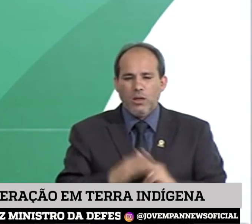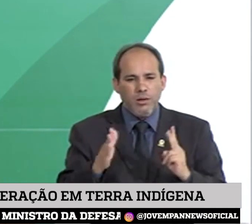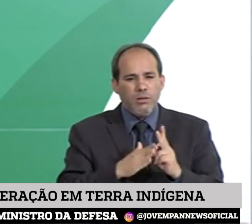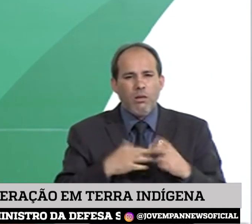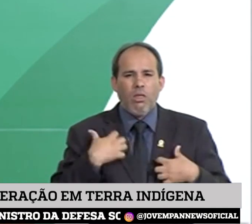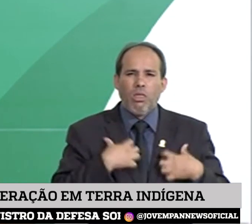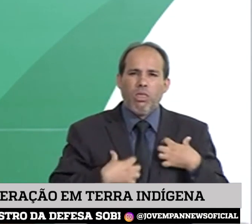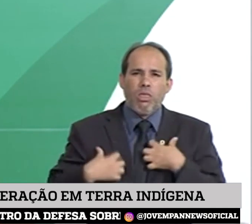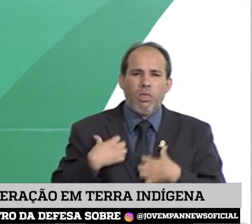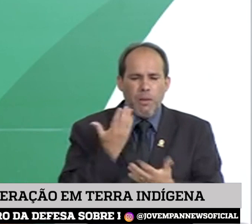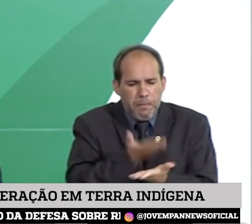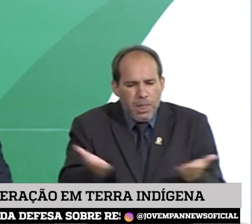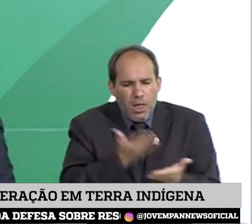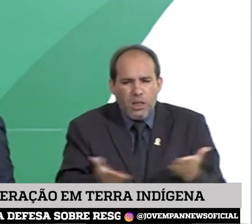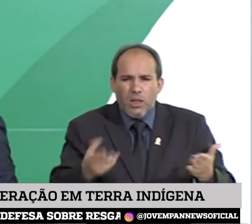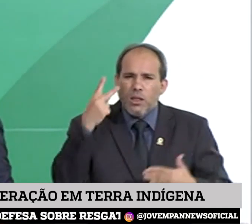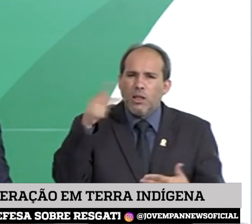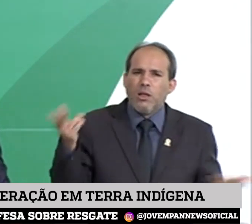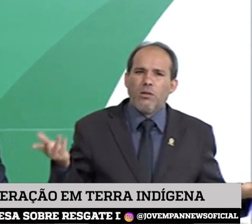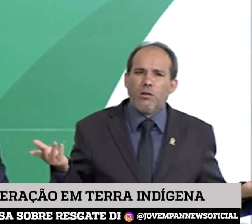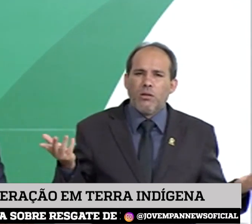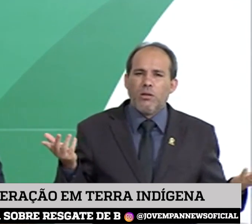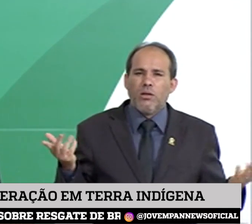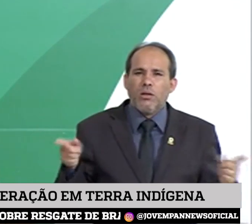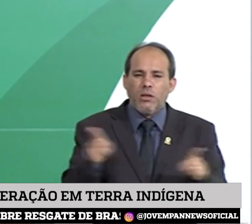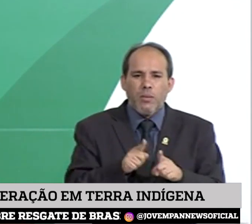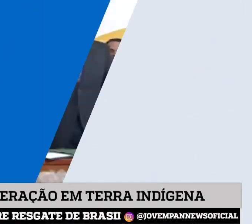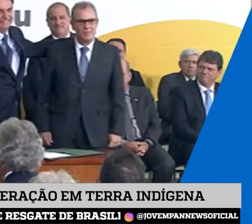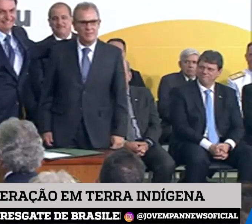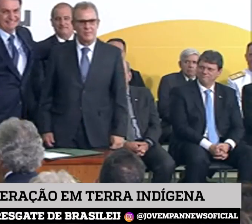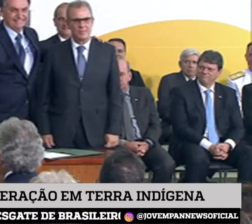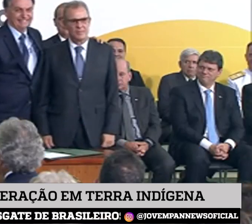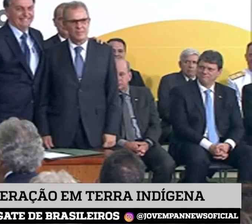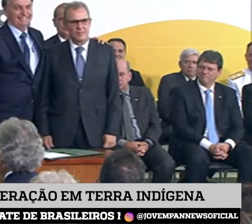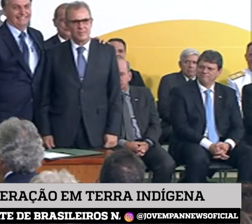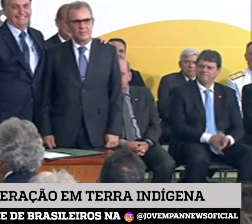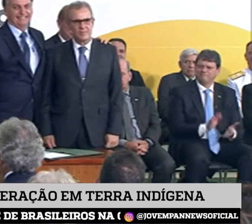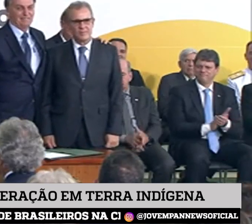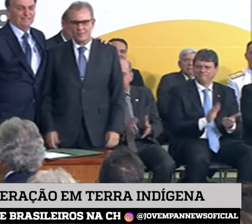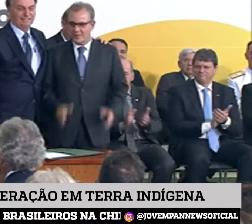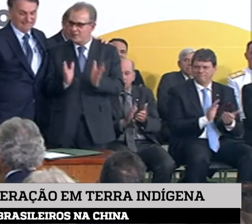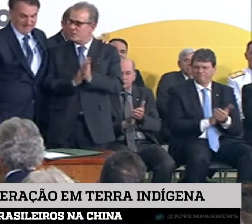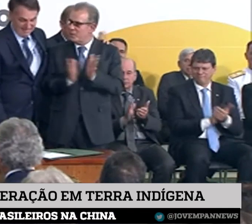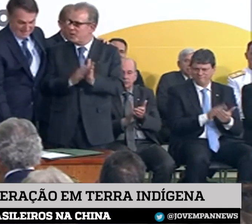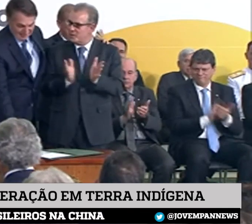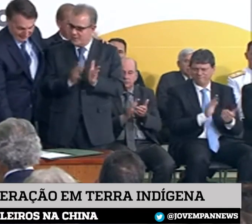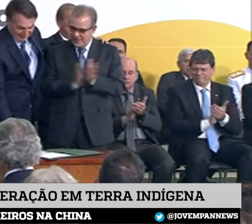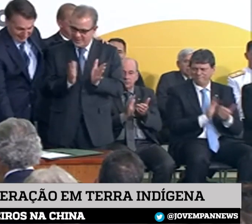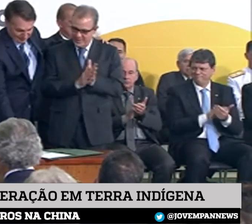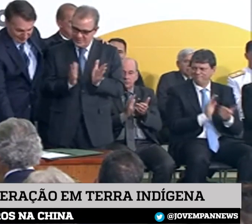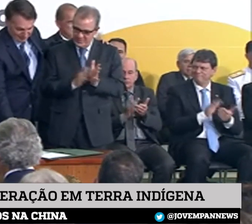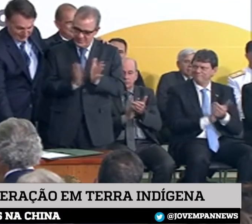lamentar apenas as perdas incalculáveis ou gerar conflitos. O governo anunciou ainda a revogação de